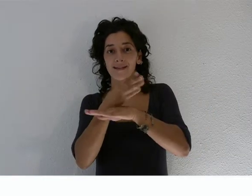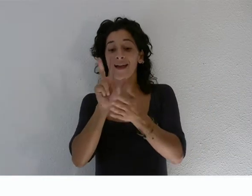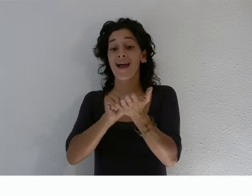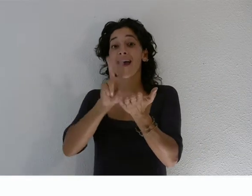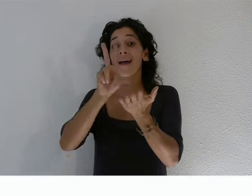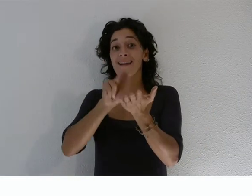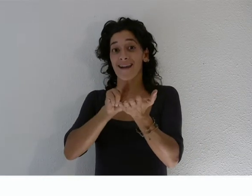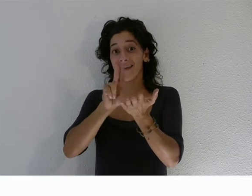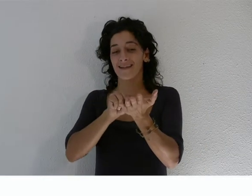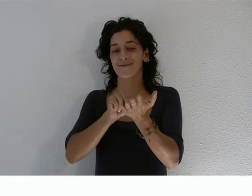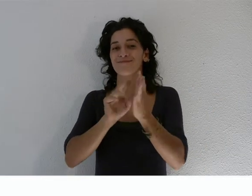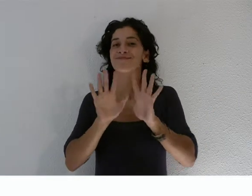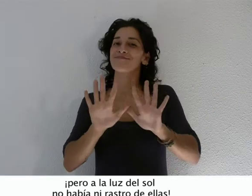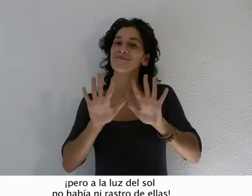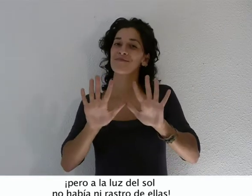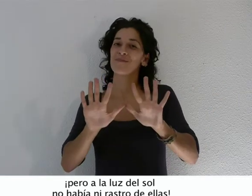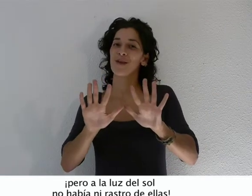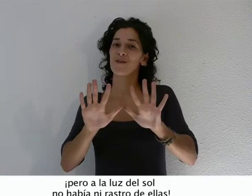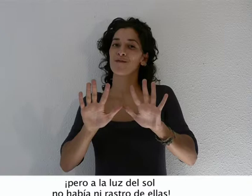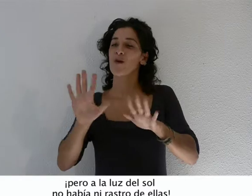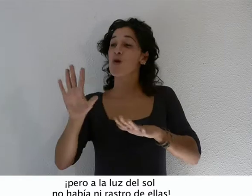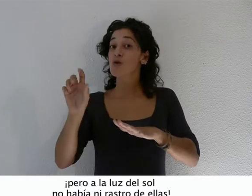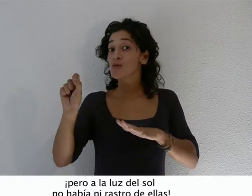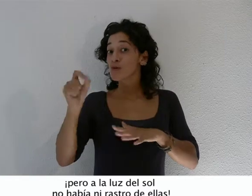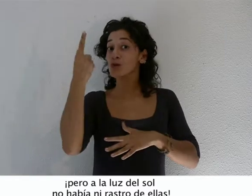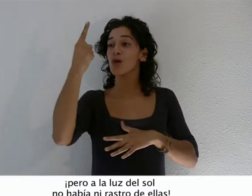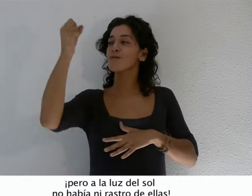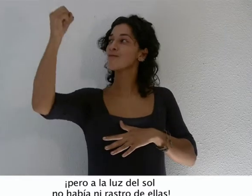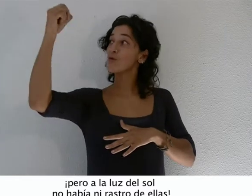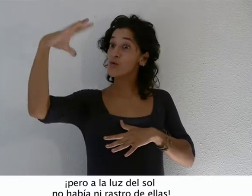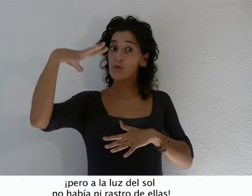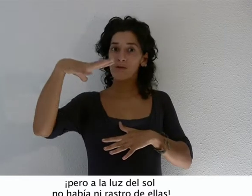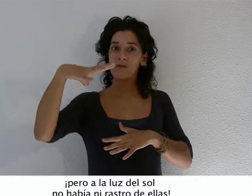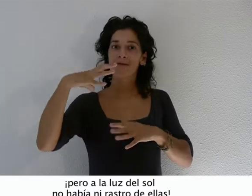Pero a la luz del sol no había ni rastro de ellas.